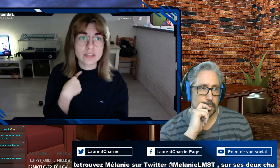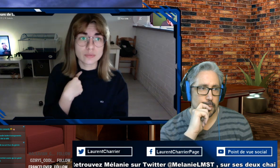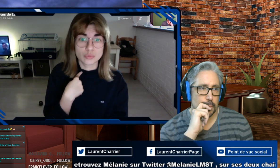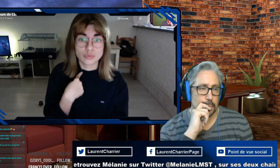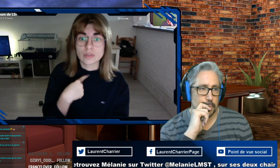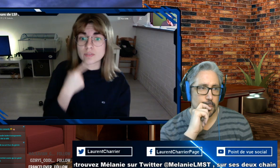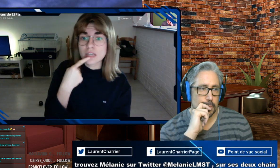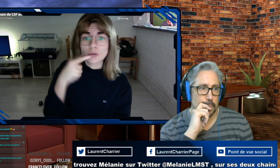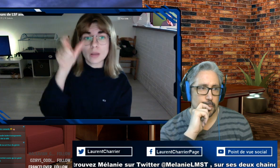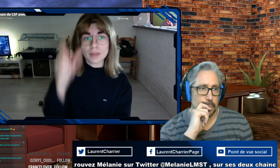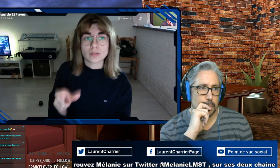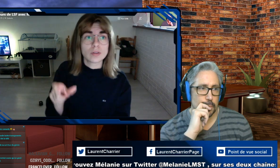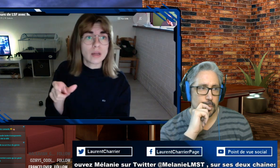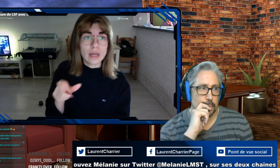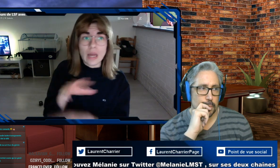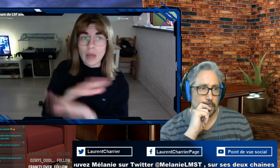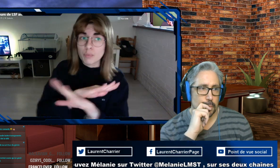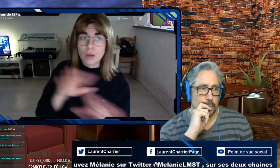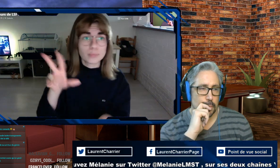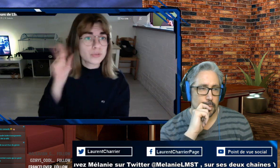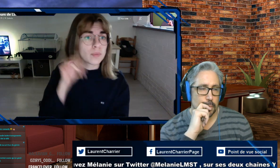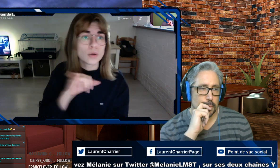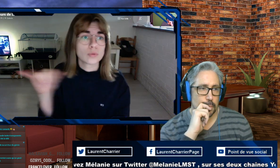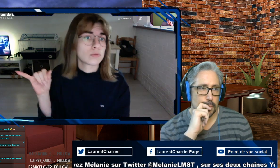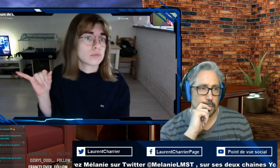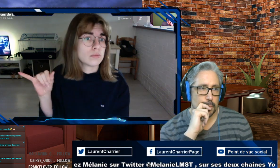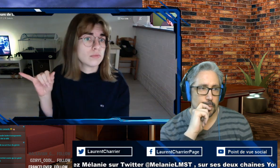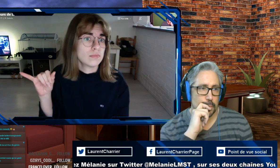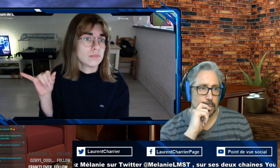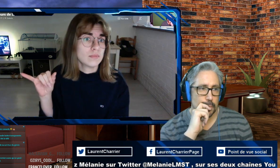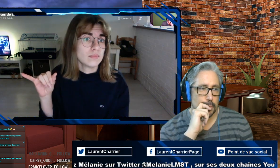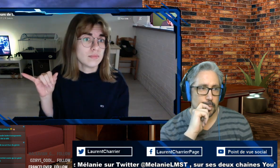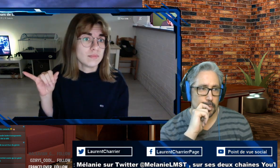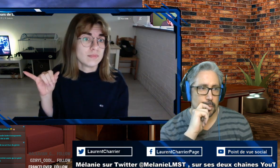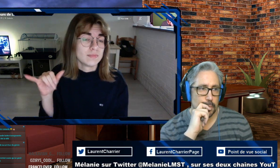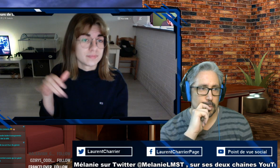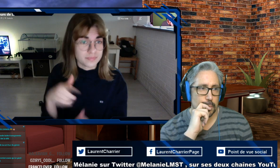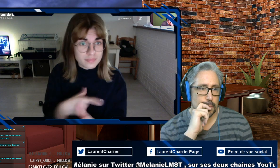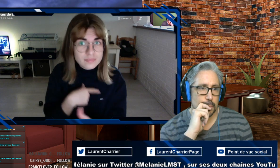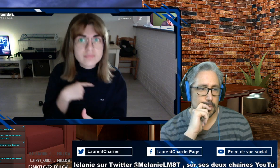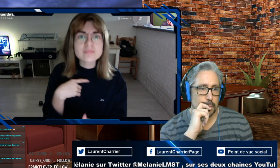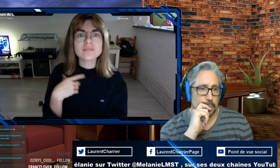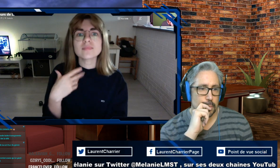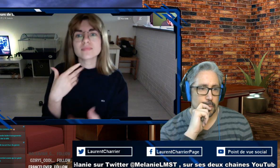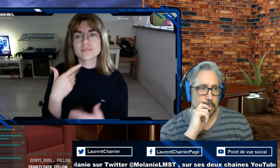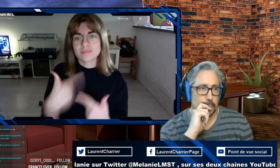un échec, ça veut dire que la personne ne pourra plus jamais entendre.